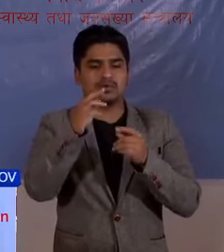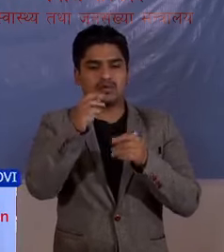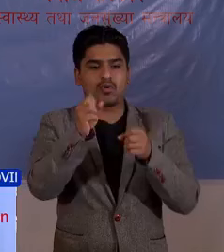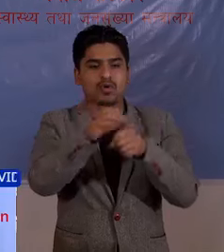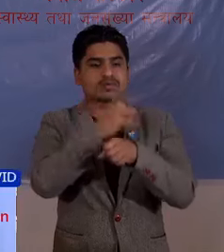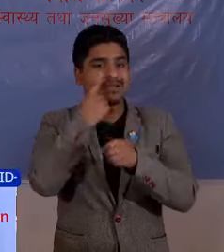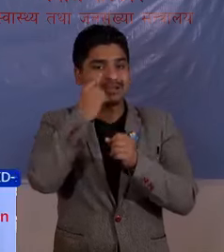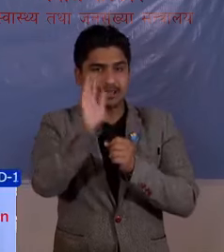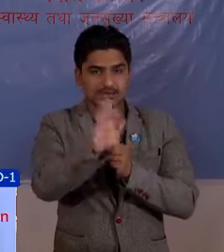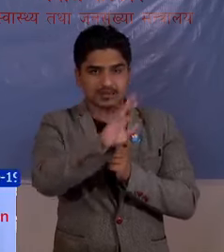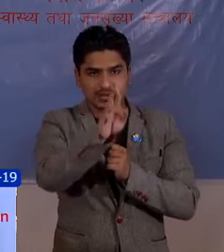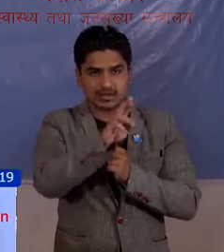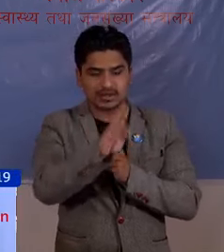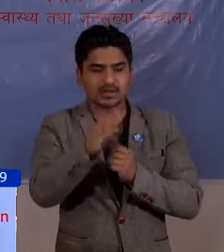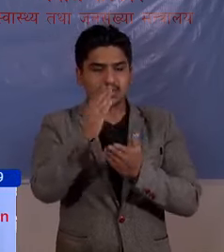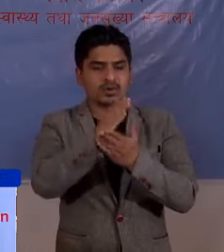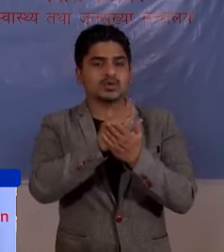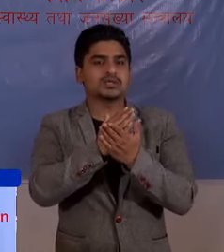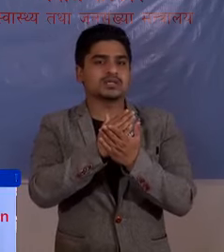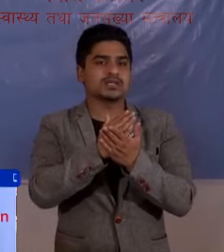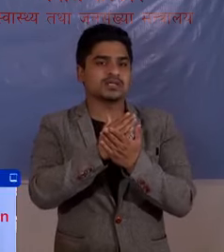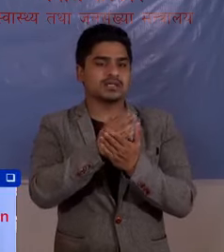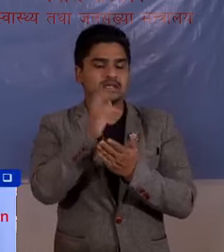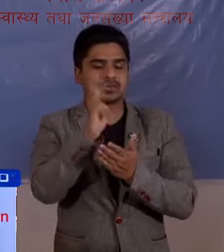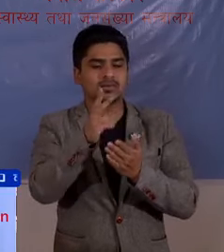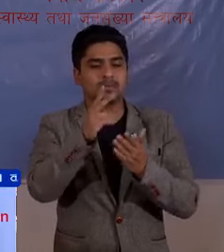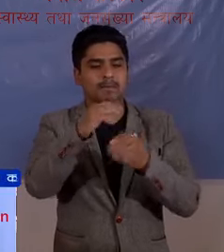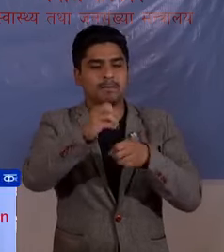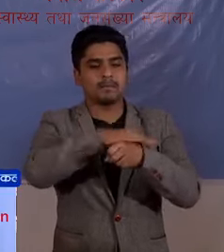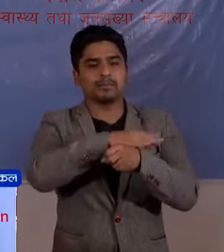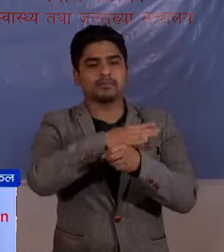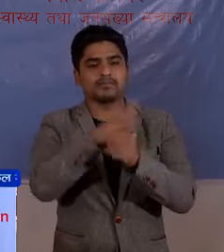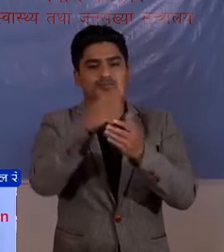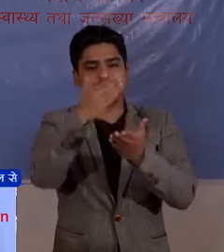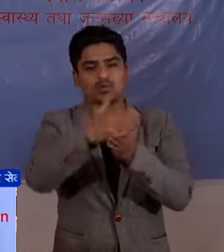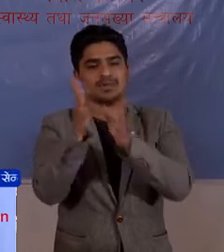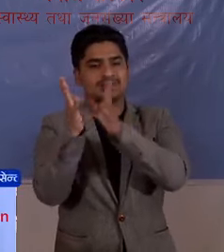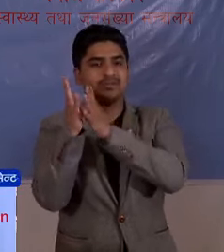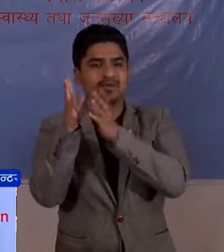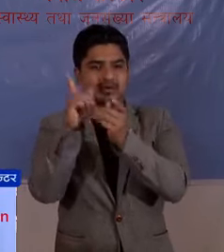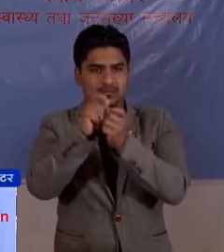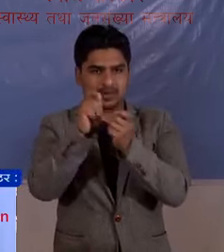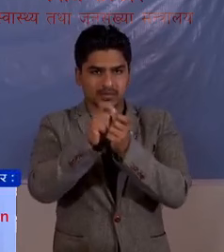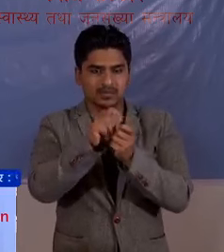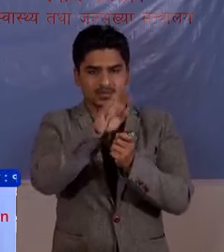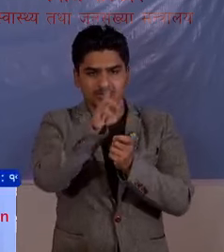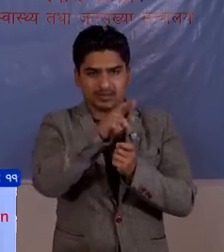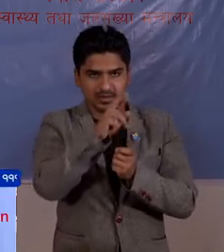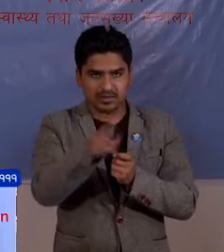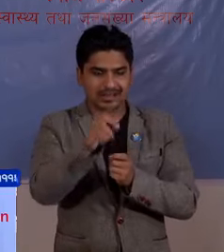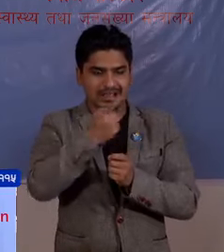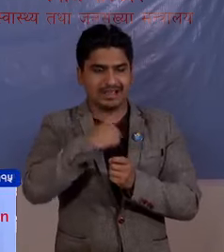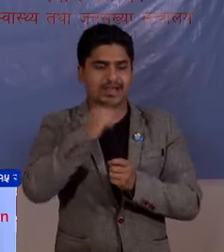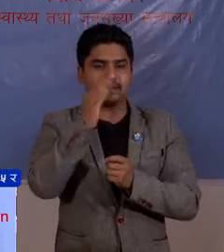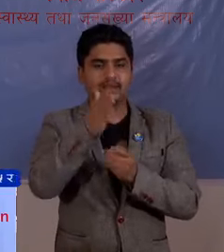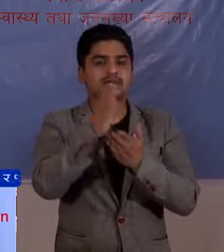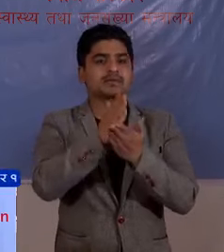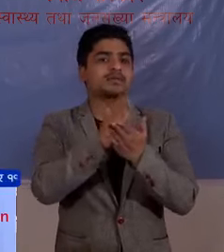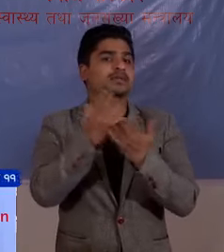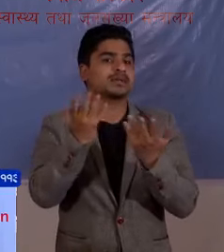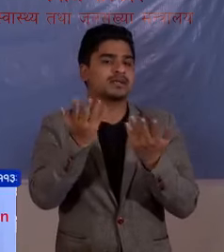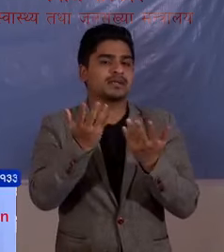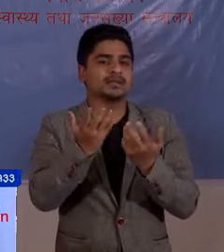दिनमा र हामी कसरी त्यो संक्रमण रोक्न जिम्मेवार बन्छौँ र हामीले